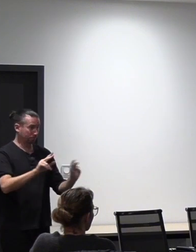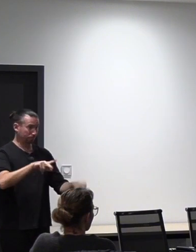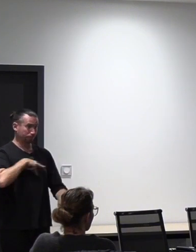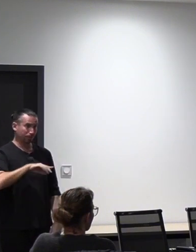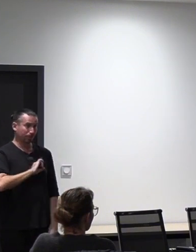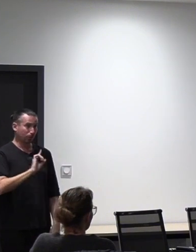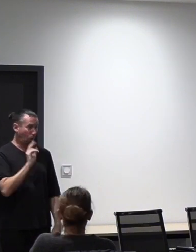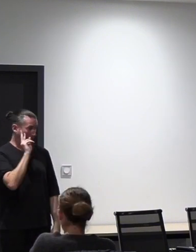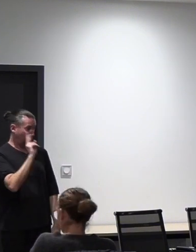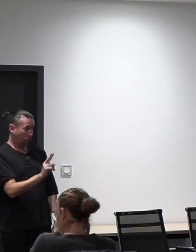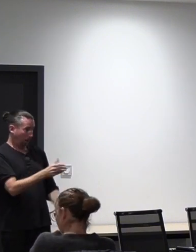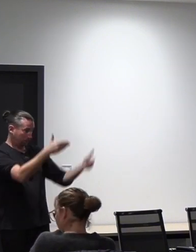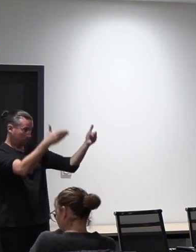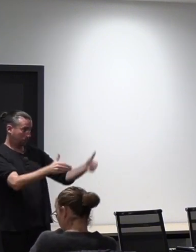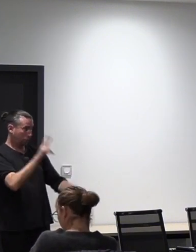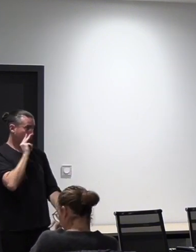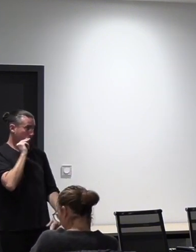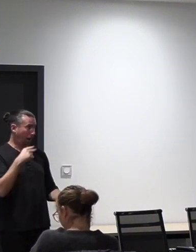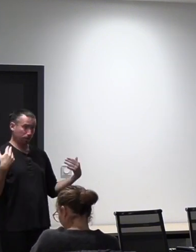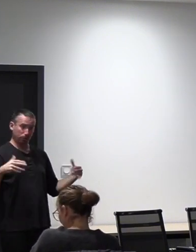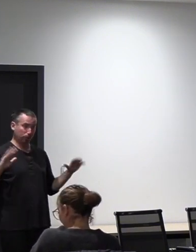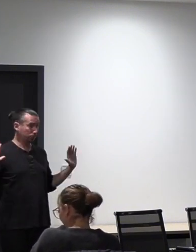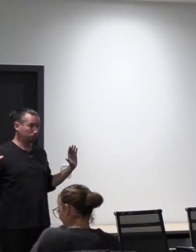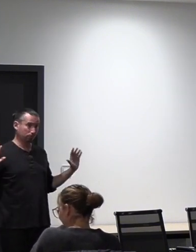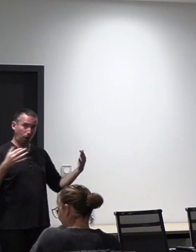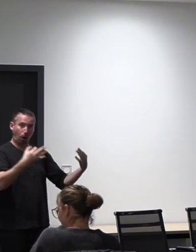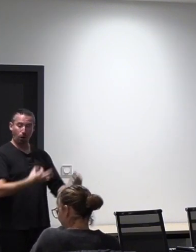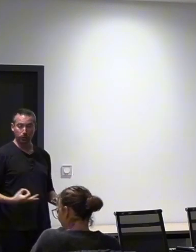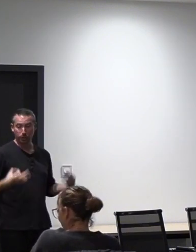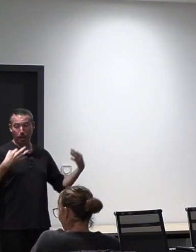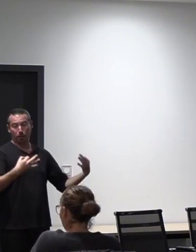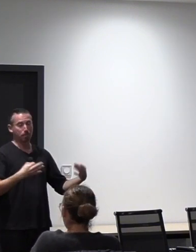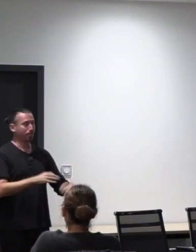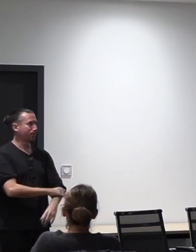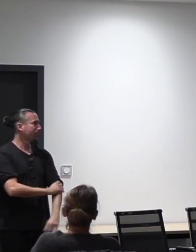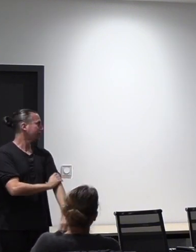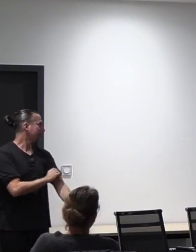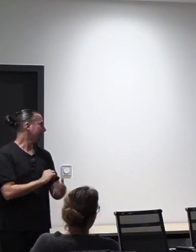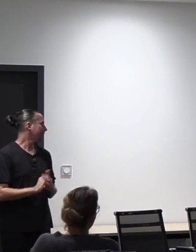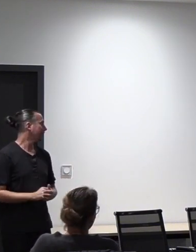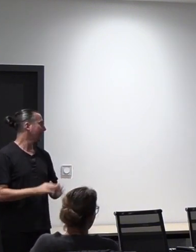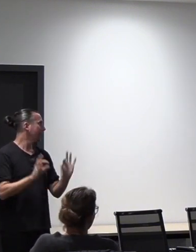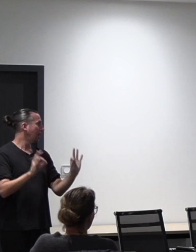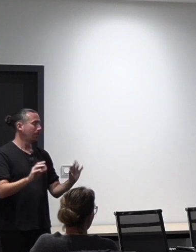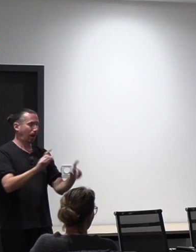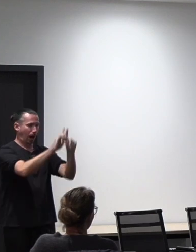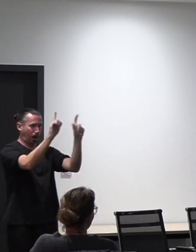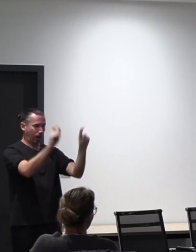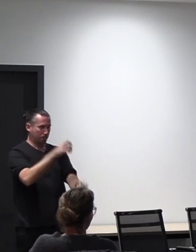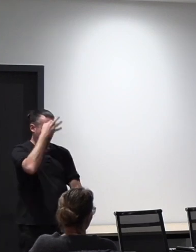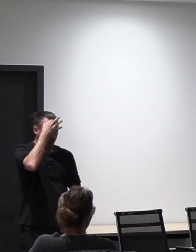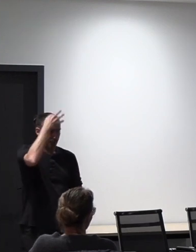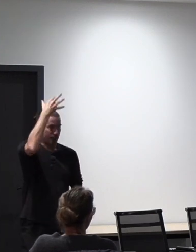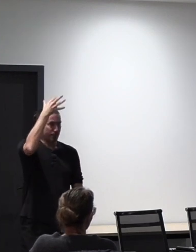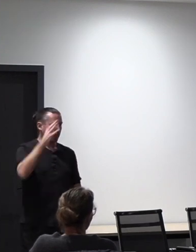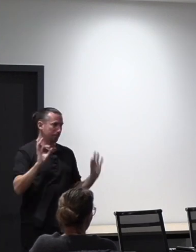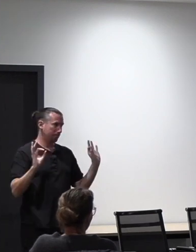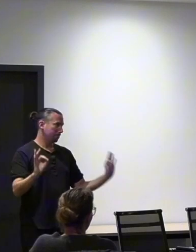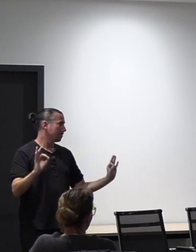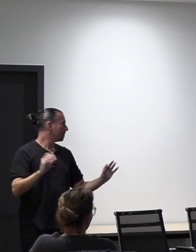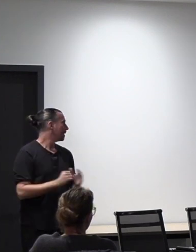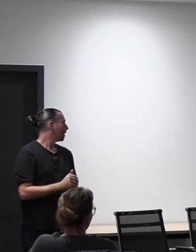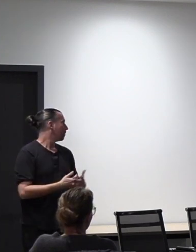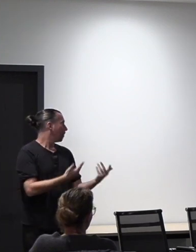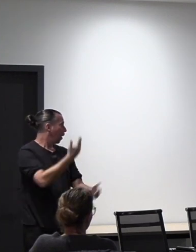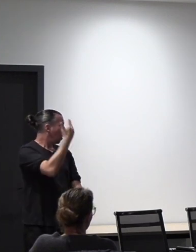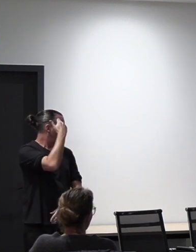faut le regarder comme un être humain absolument ordinaire. Et le respect de la dignité, vous connaissez tous l'arrêt Perruche. On ne